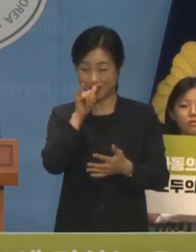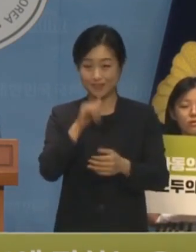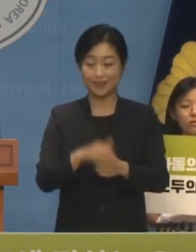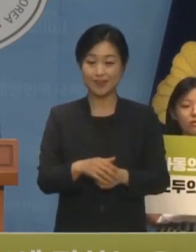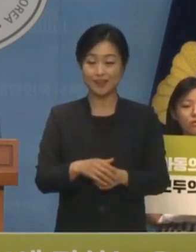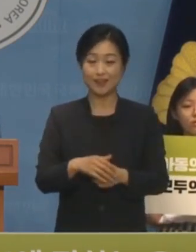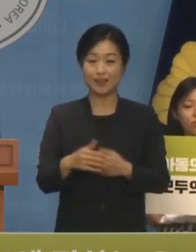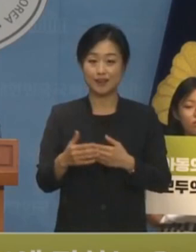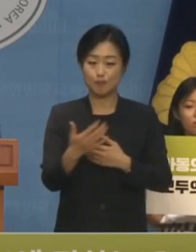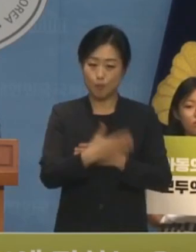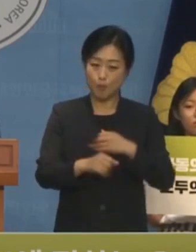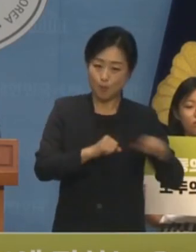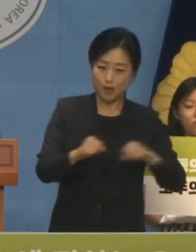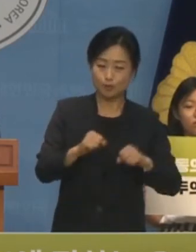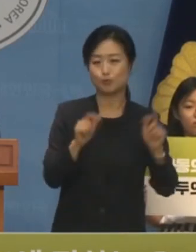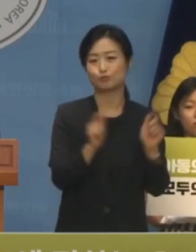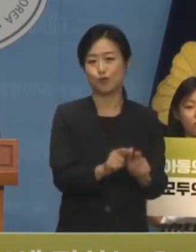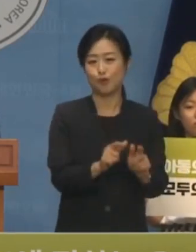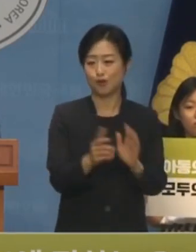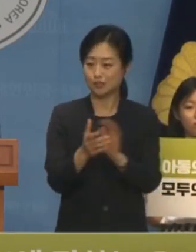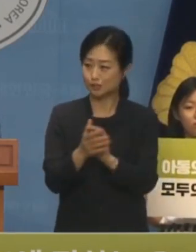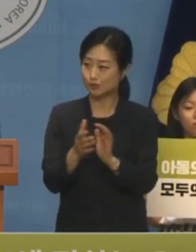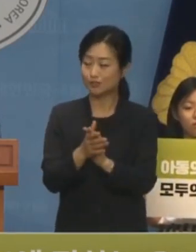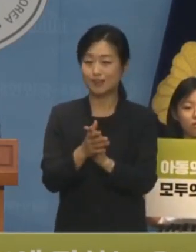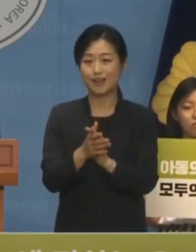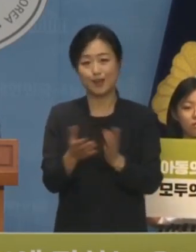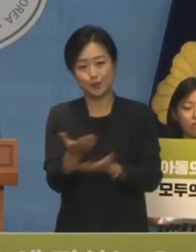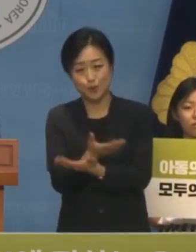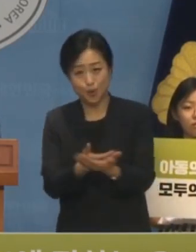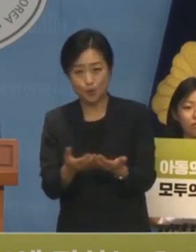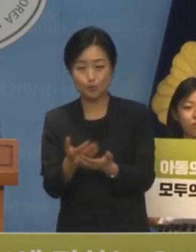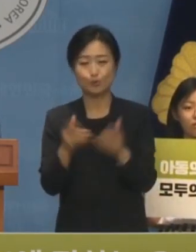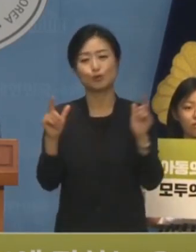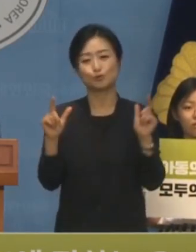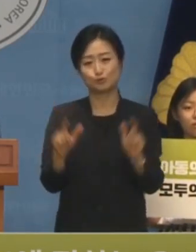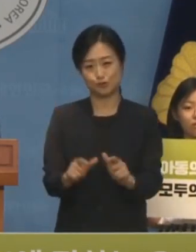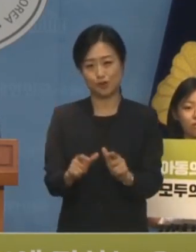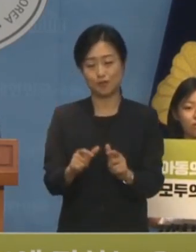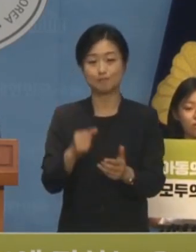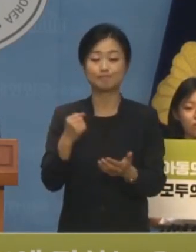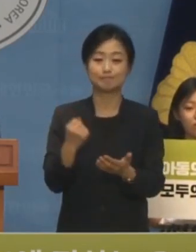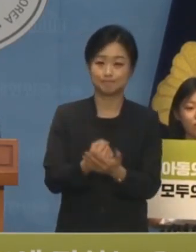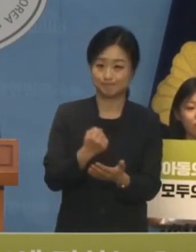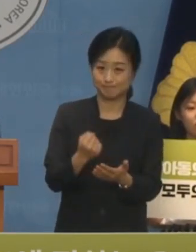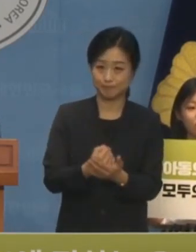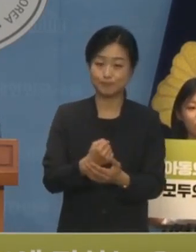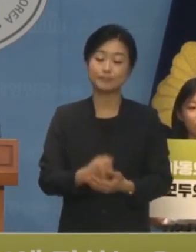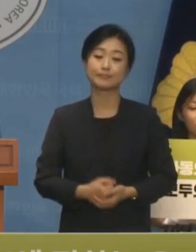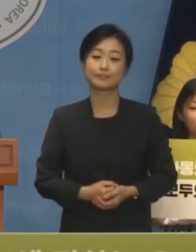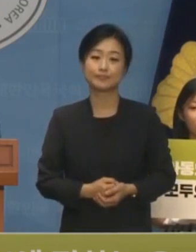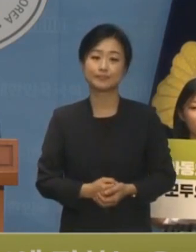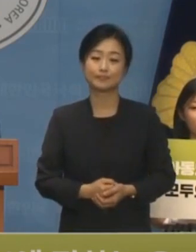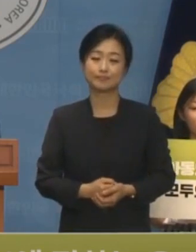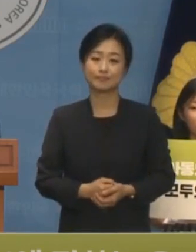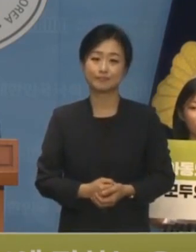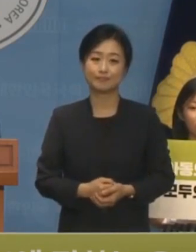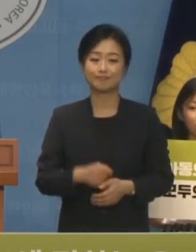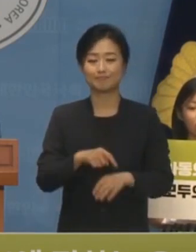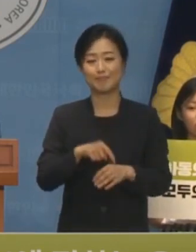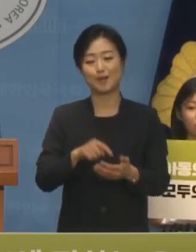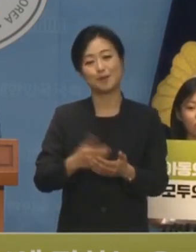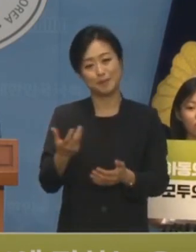신체 활동이 줄고 친구들과의 교류가 점점 줄어들고 있는 그런 것들이 느껴져서